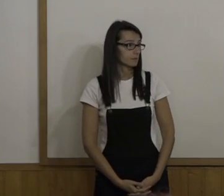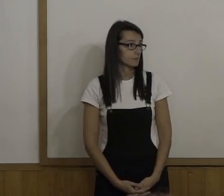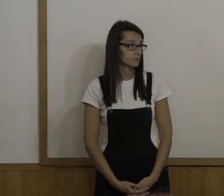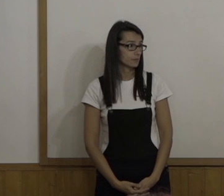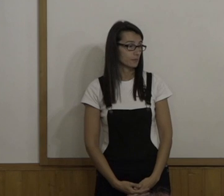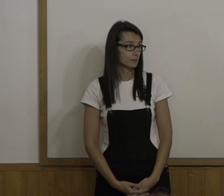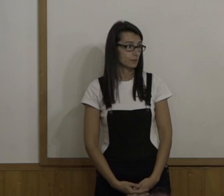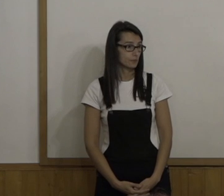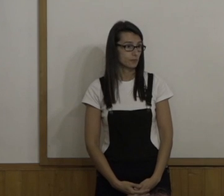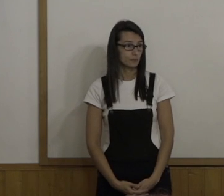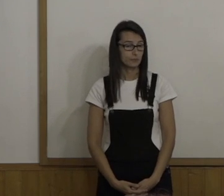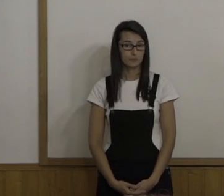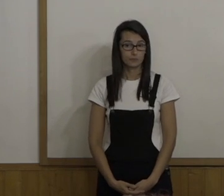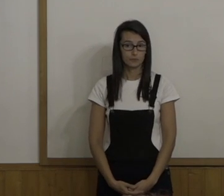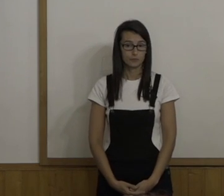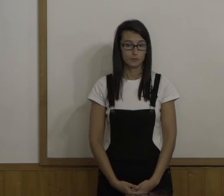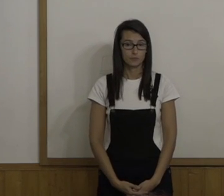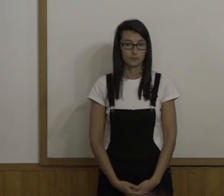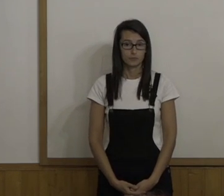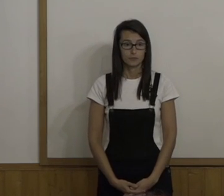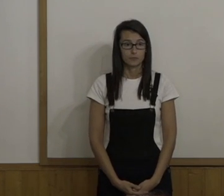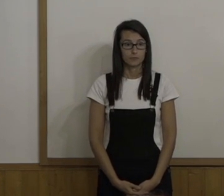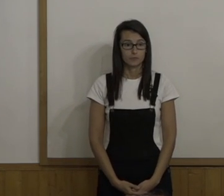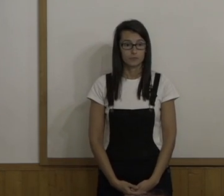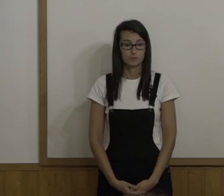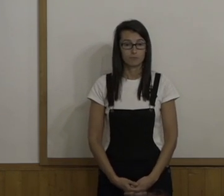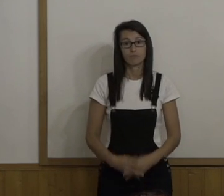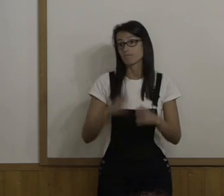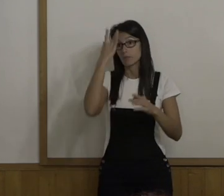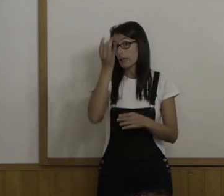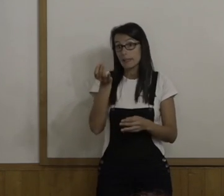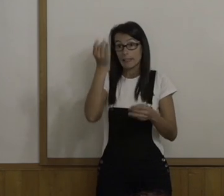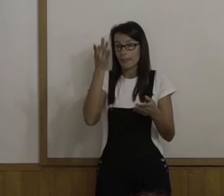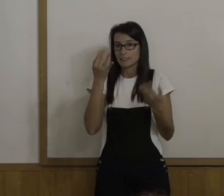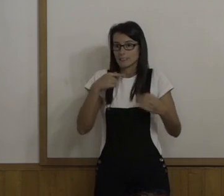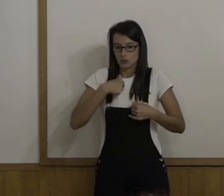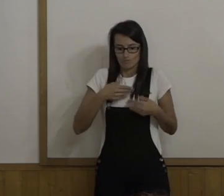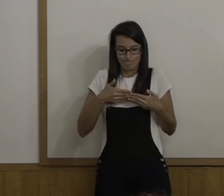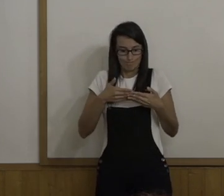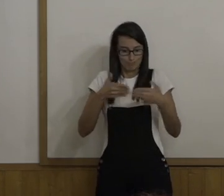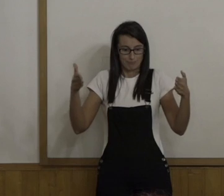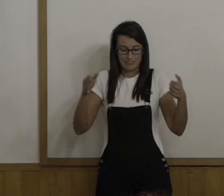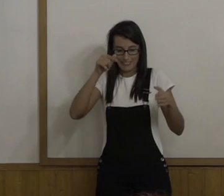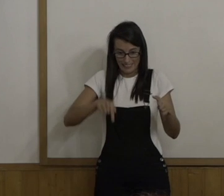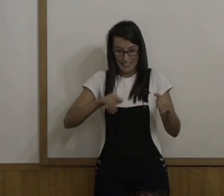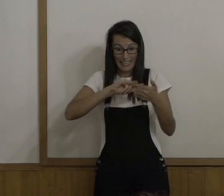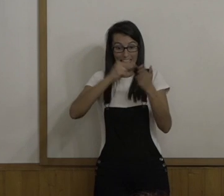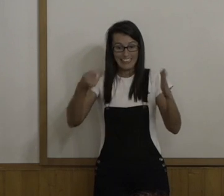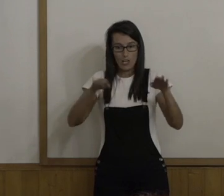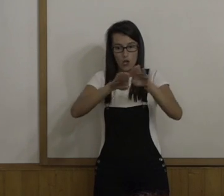que, ya os digo, la idea es que a mí me tocó este año abrir la Ternola Areira,